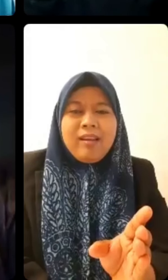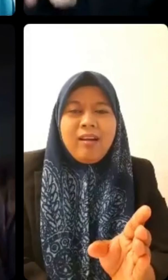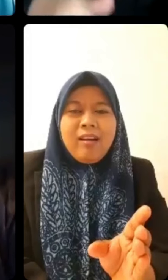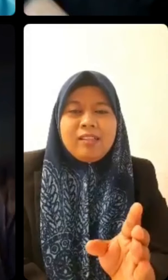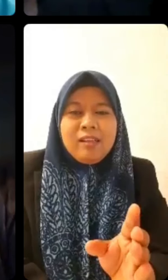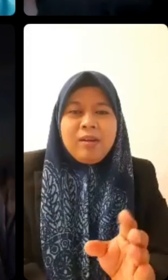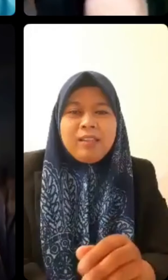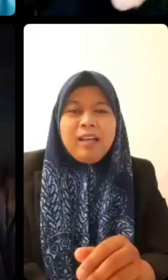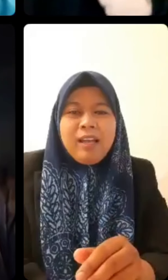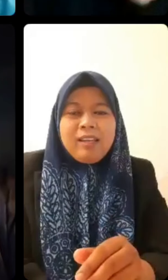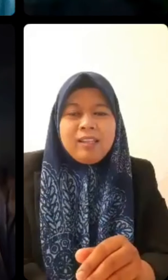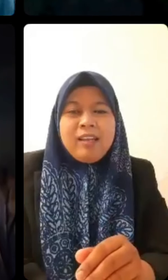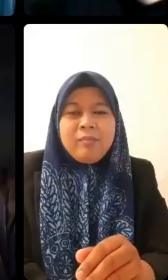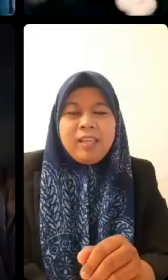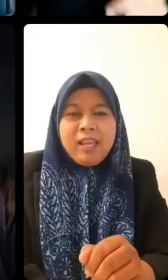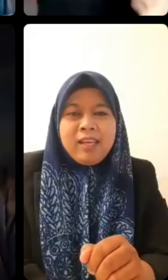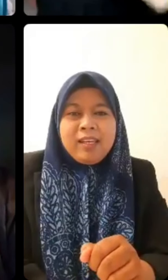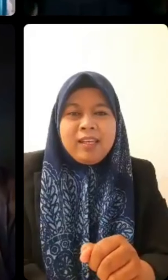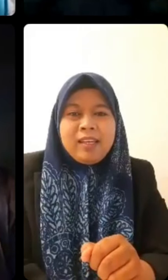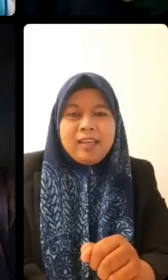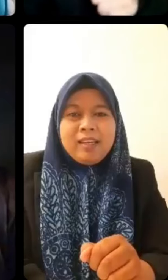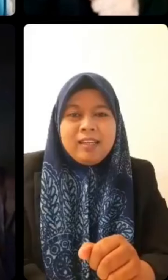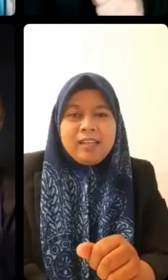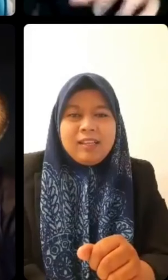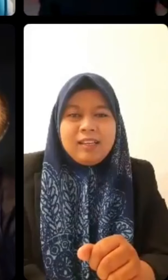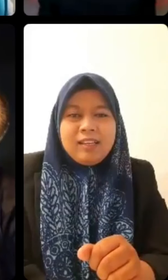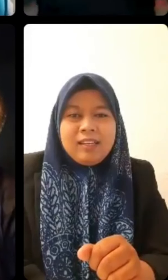dihormat kesamarataan yang telah diberikan.